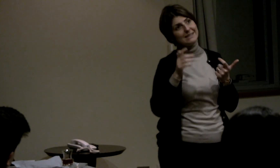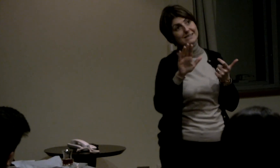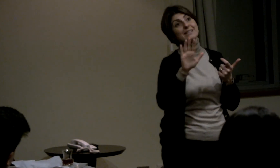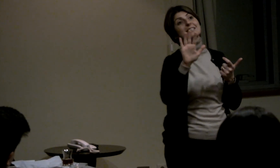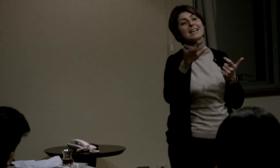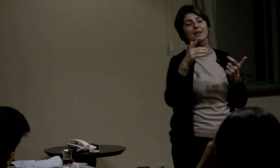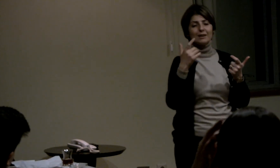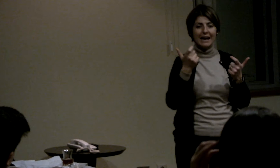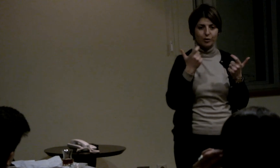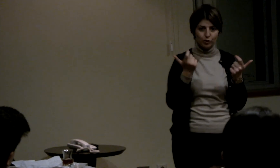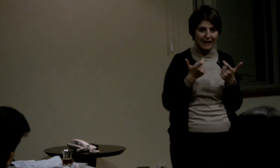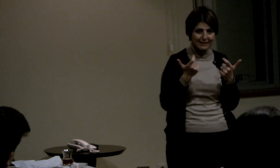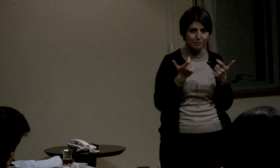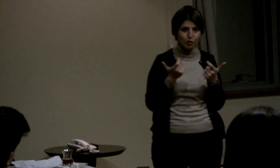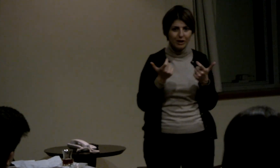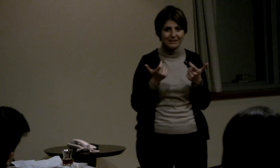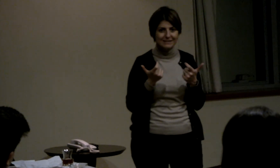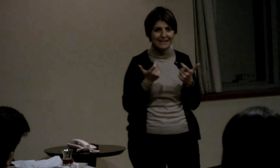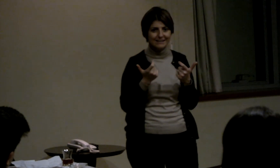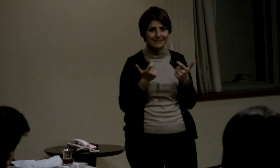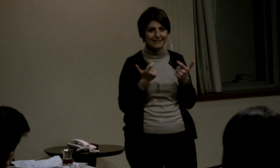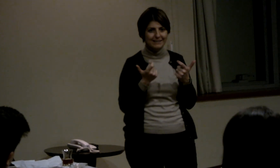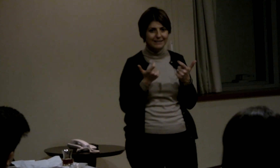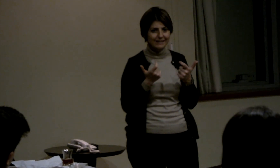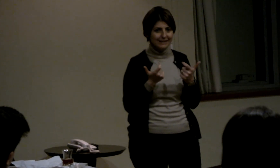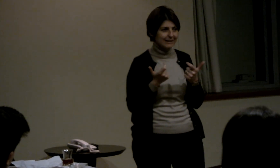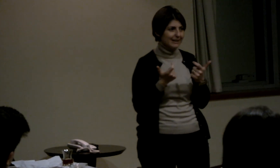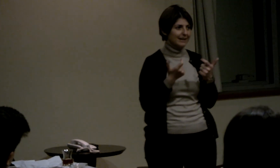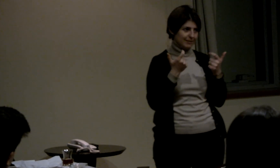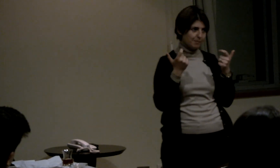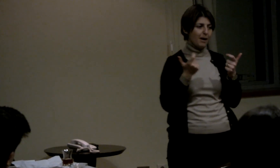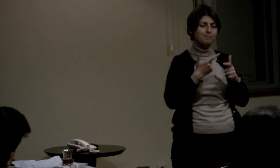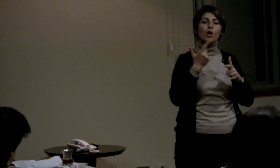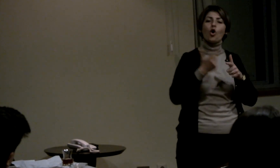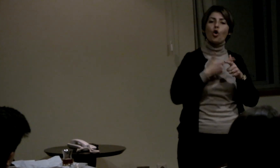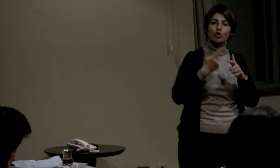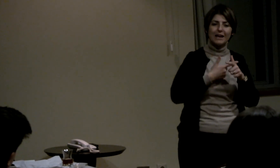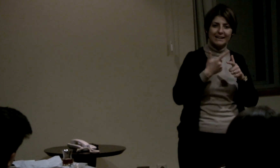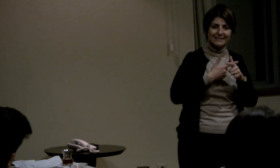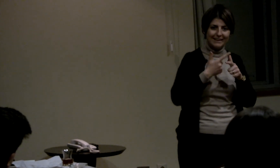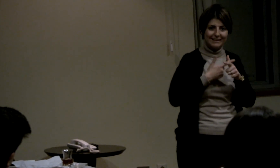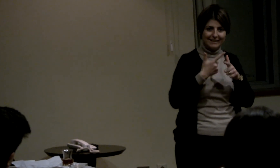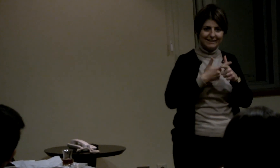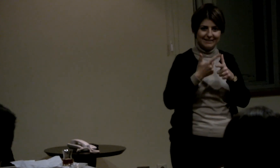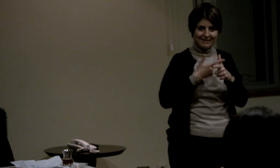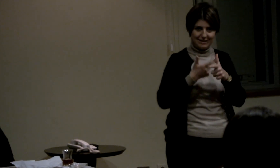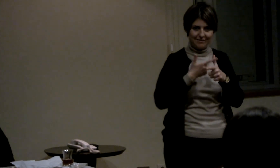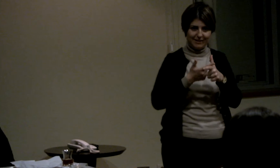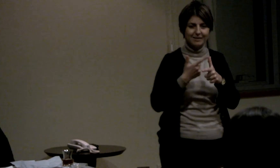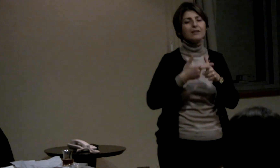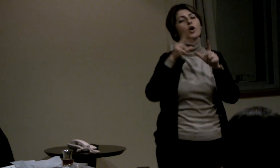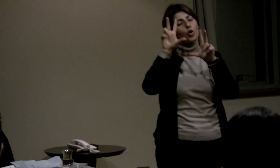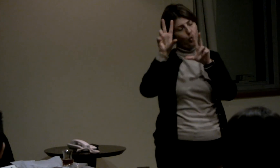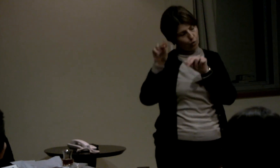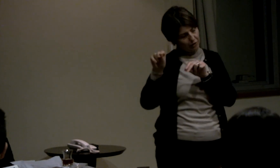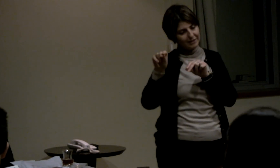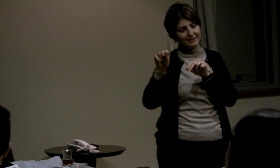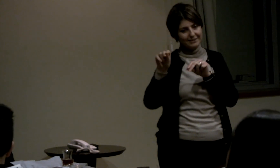İzmir. Ha, İzmir. Şey, hani otelde mi konakladık? Nerede? Otel. Otel, tamam. Otelde. Evet. Konakladık.